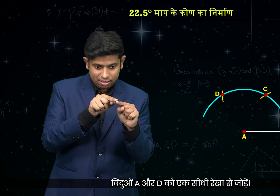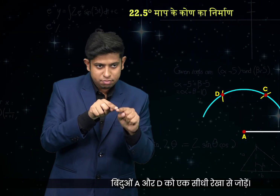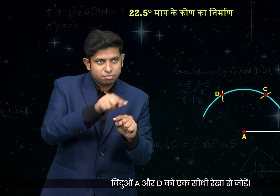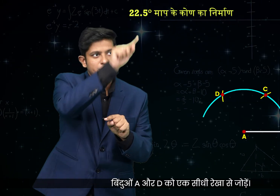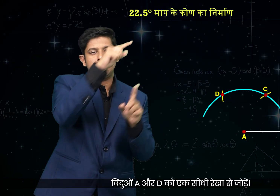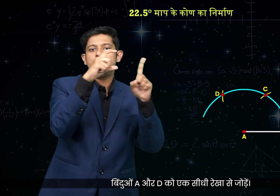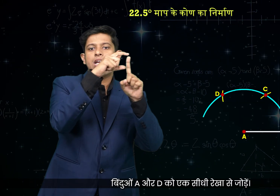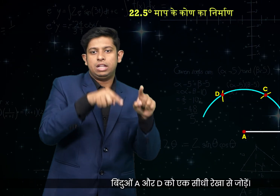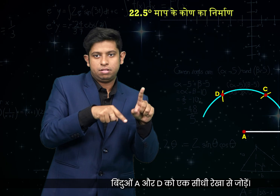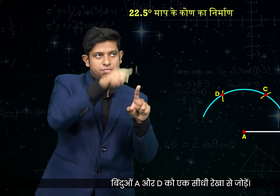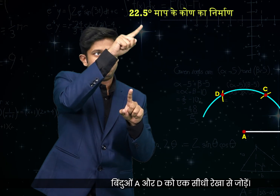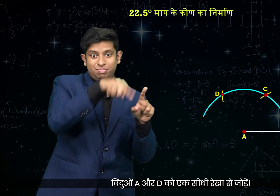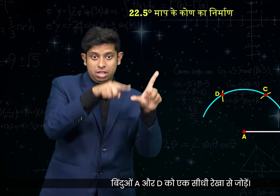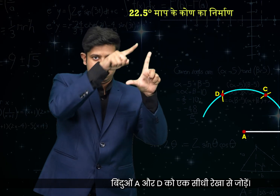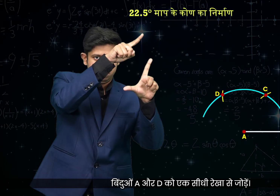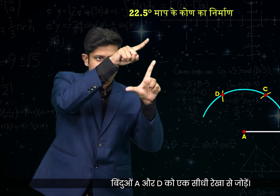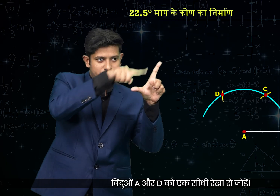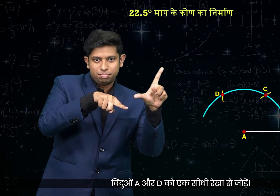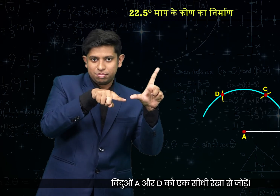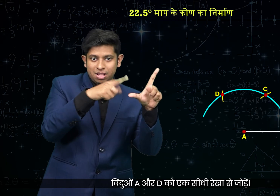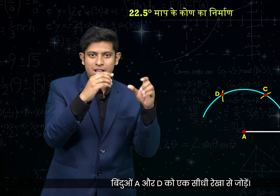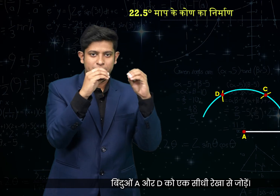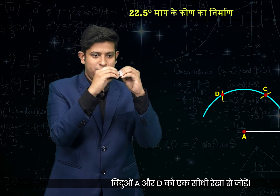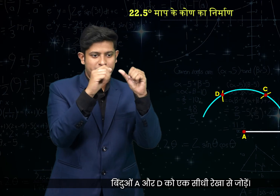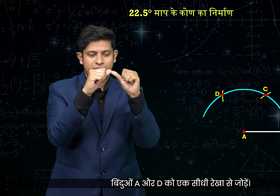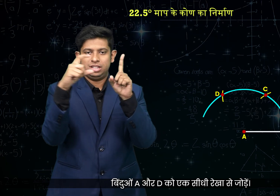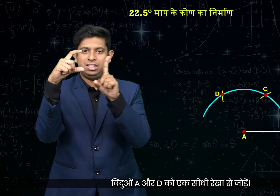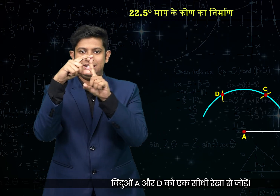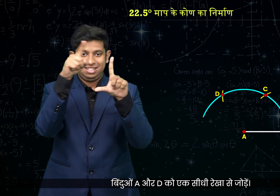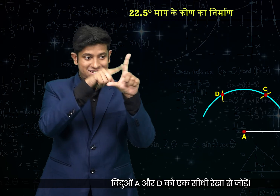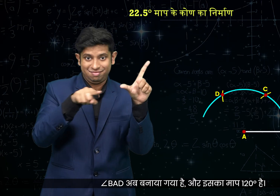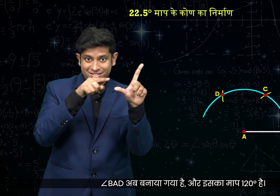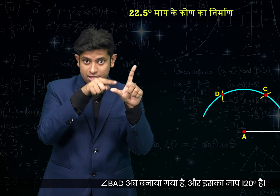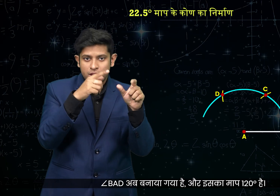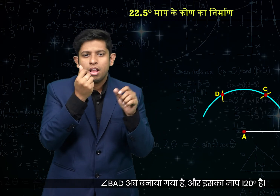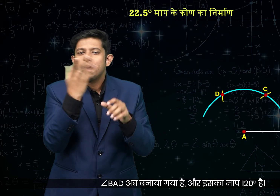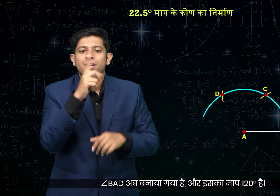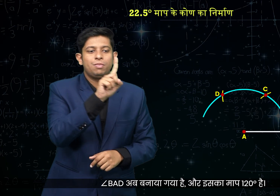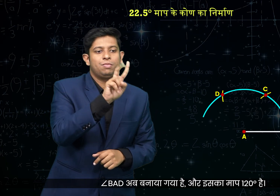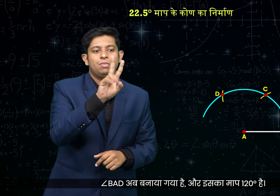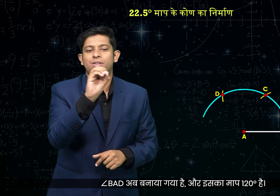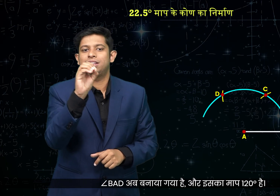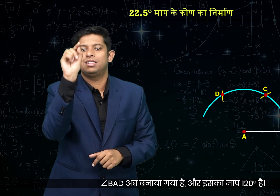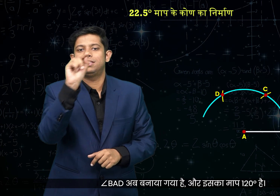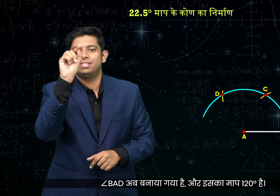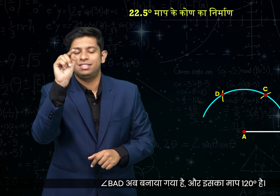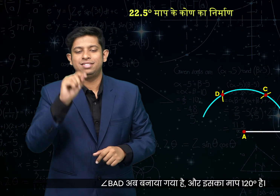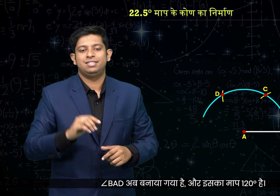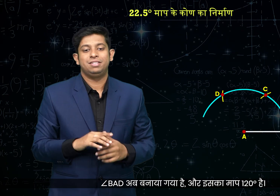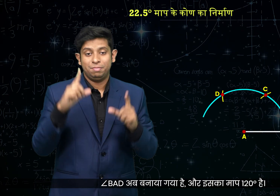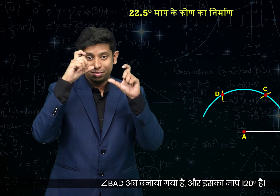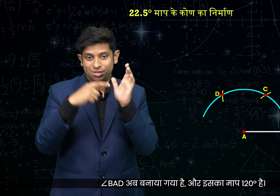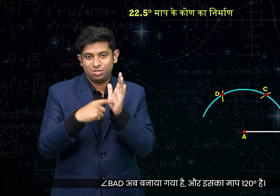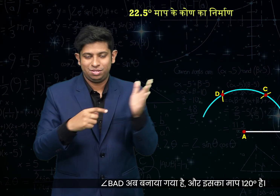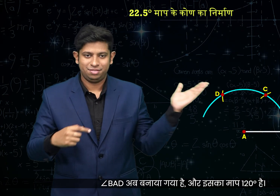A और D को एक सीधी रेखा से जोड़े। एंगल BAD